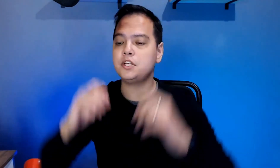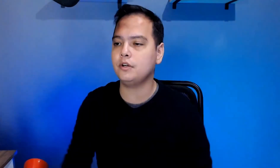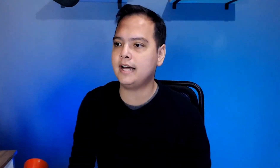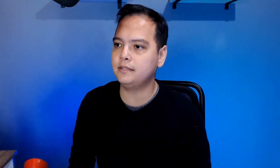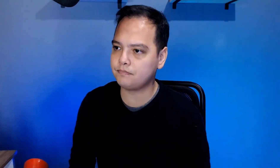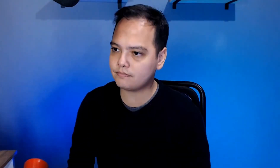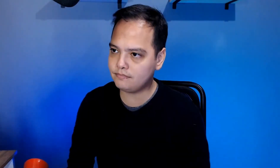pressionada.